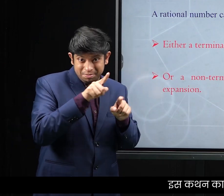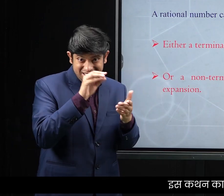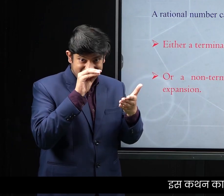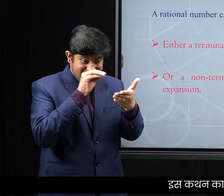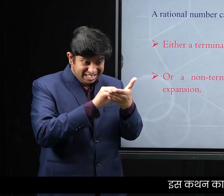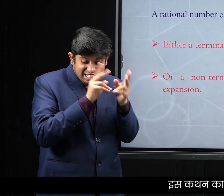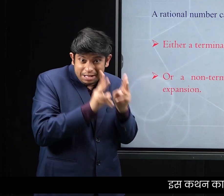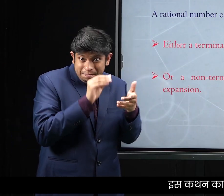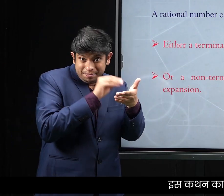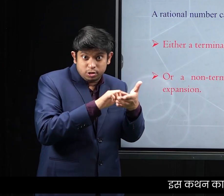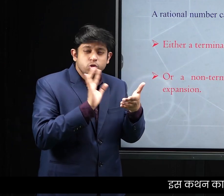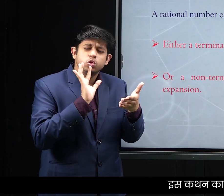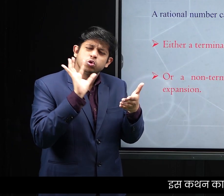सत्य है,